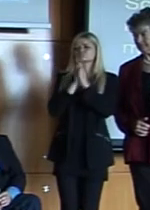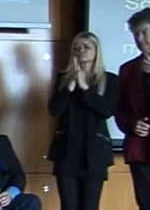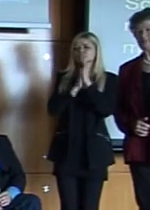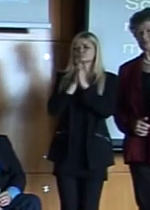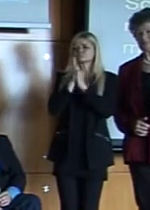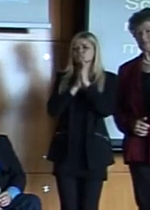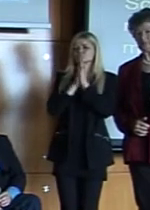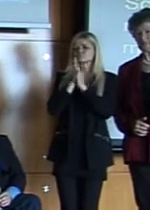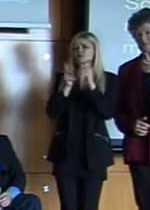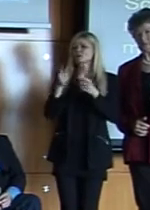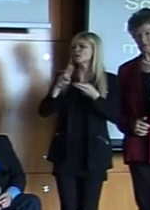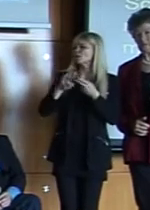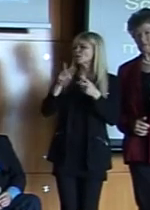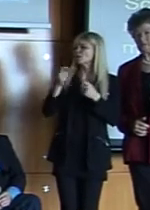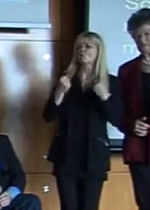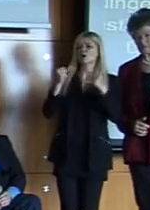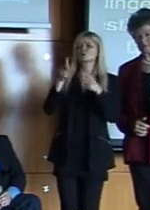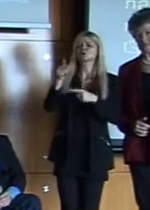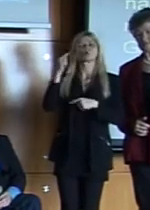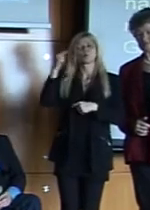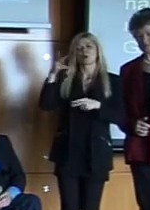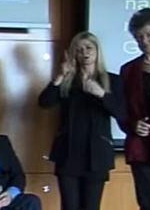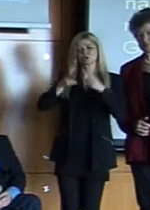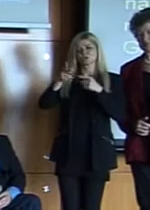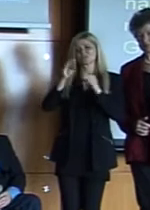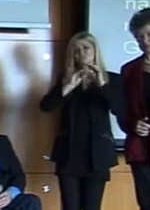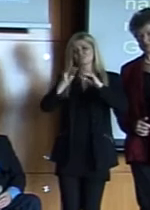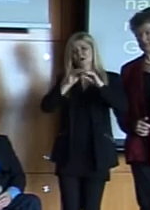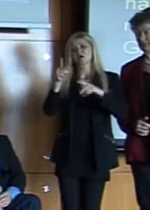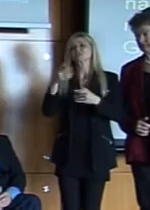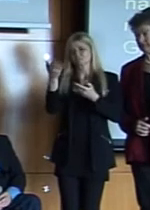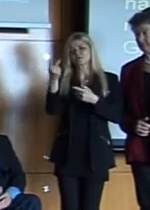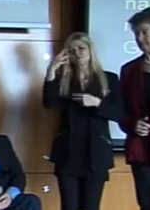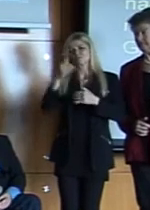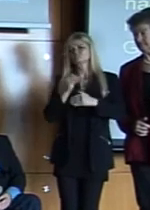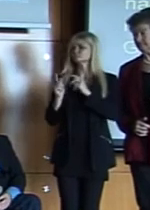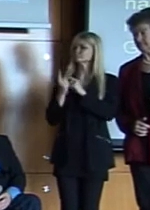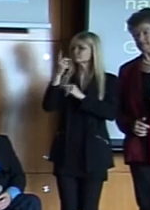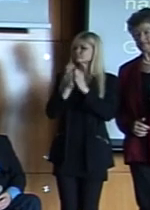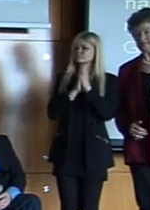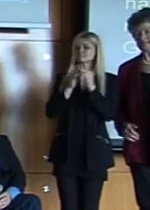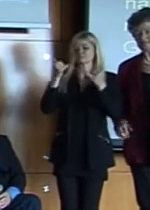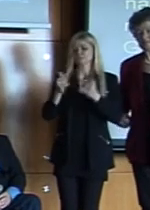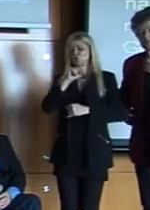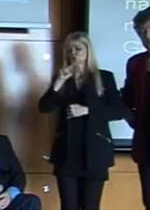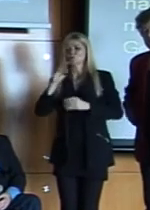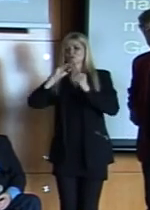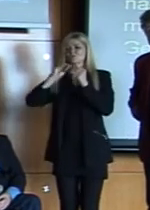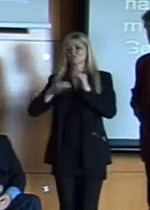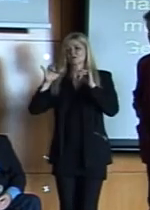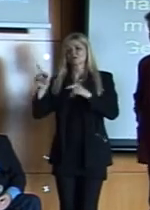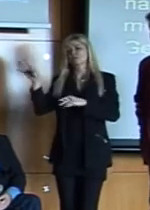bzw. gehörschädigten Vereines gelungen, dass wir mit einem Sondervertrag mit der Gebietskrankenkasse,